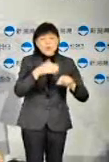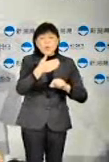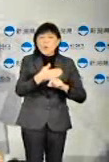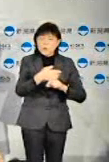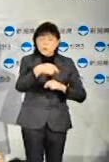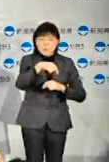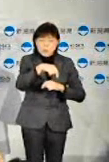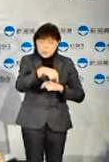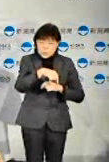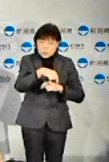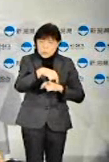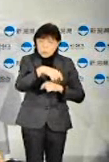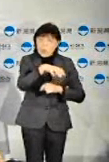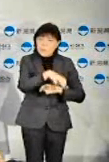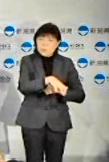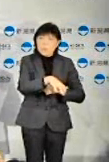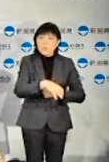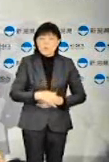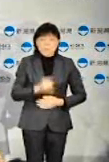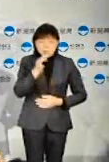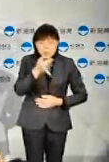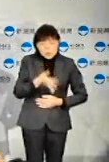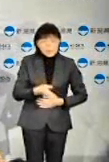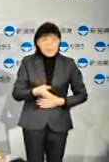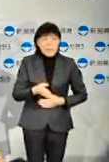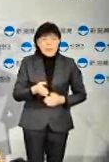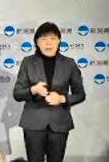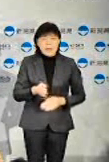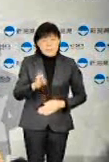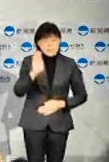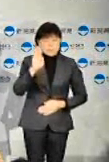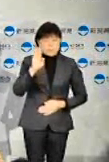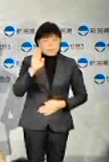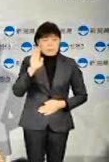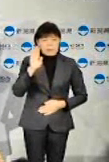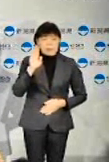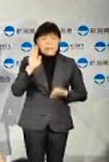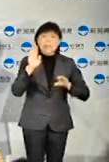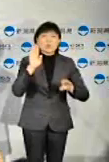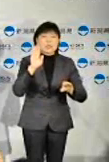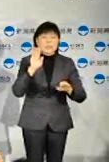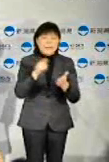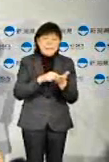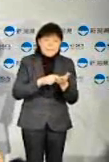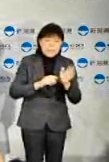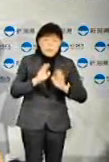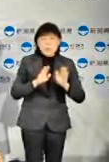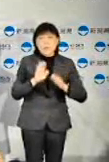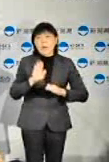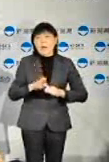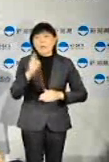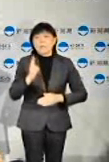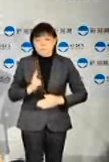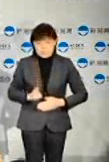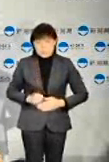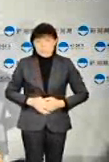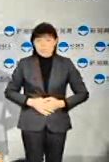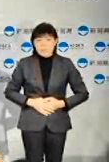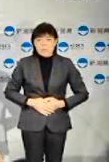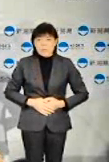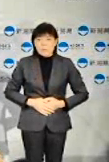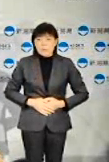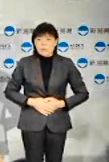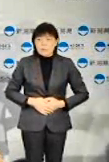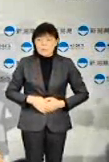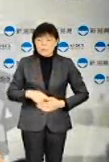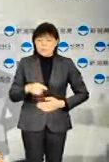も、まあまあ、夕方の時間帯タクシーを不足しているという声もありますけれど、そのあたりにもじゃあ自家用輸送制度を当てはめる